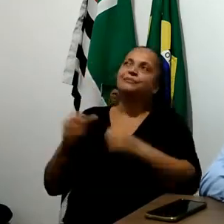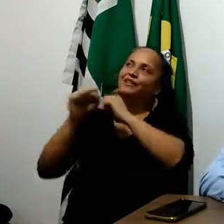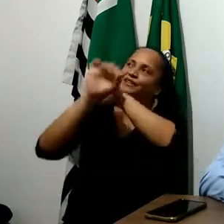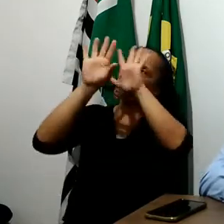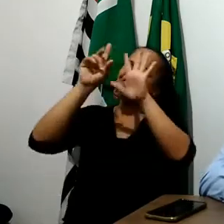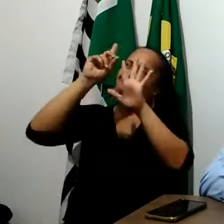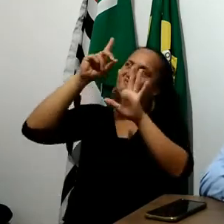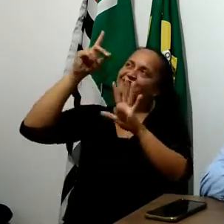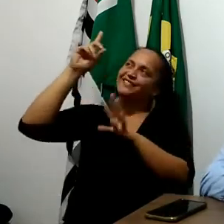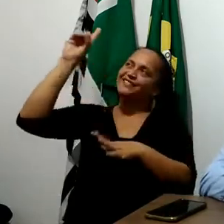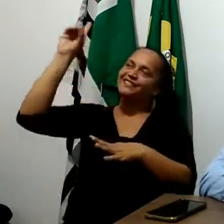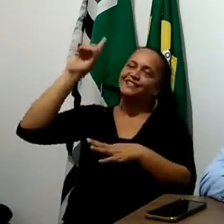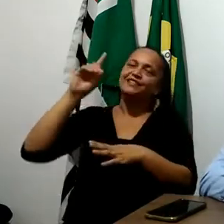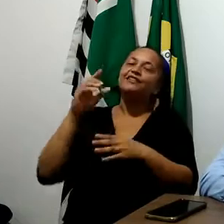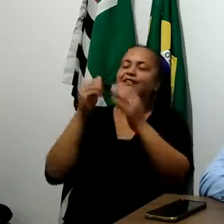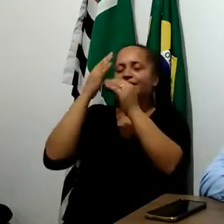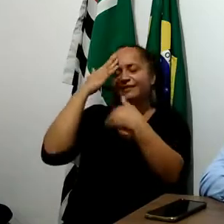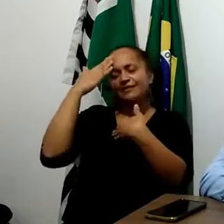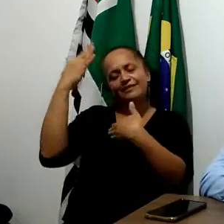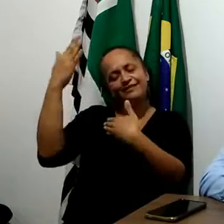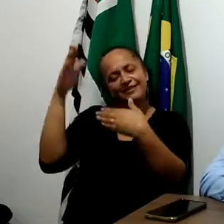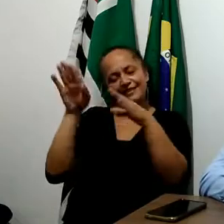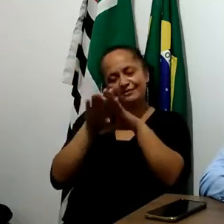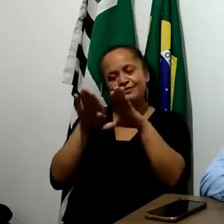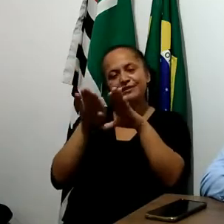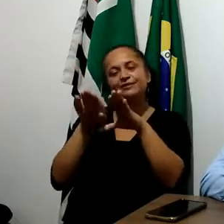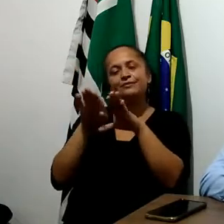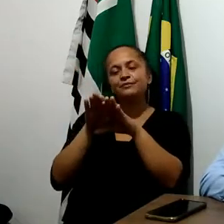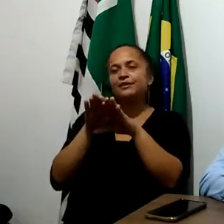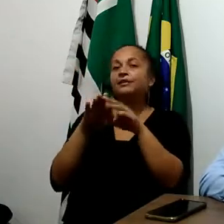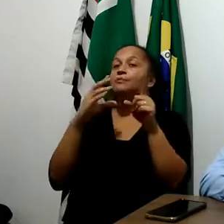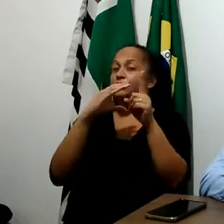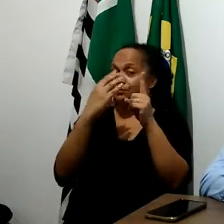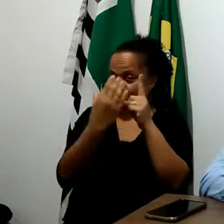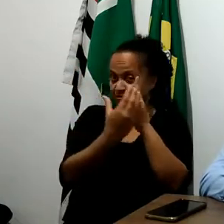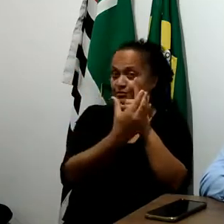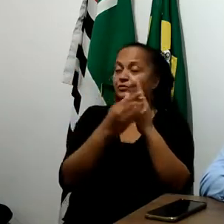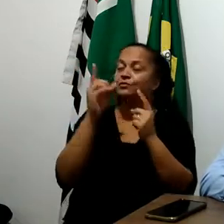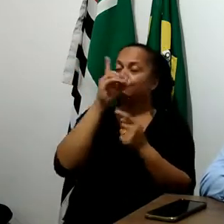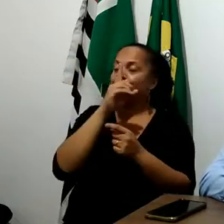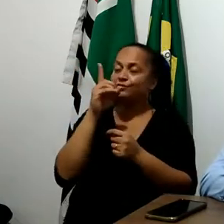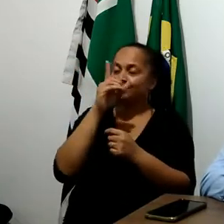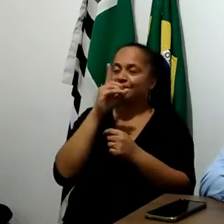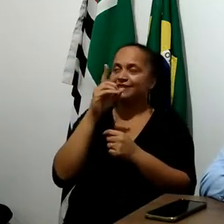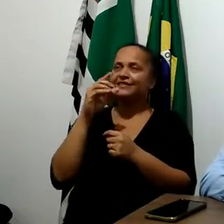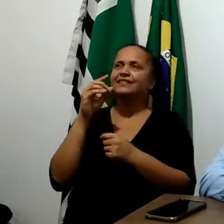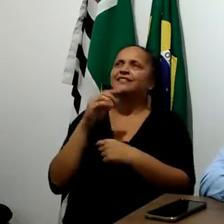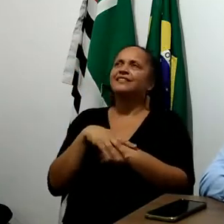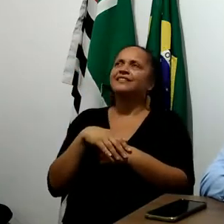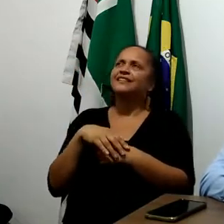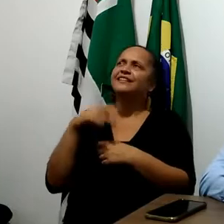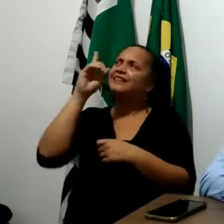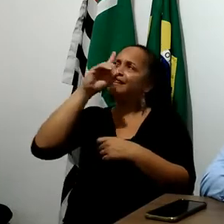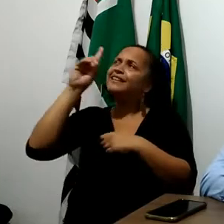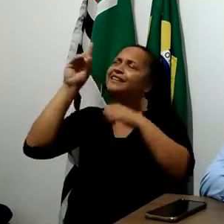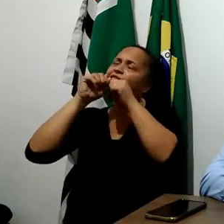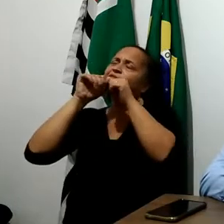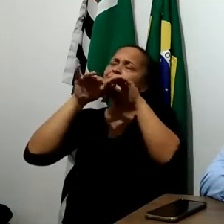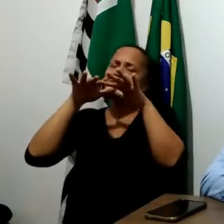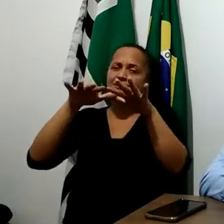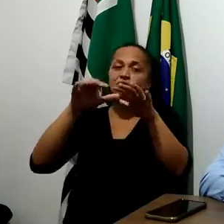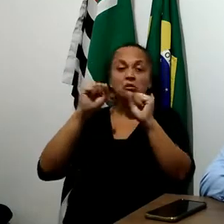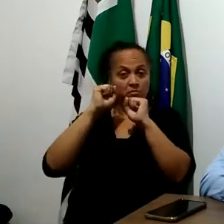nós oramos. Nós já te agradecemos também, Senhor, pelo culto de domingo. Que o Senhor use poderosamente